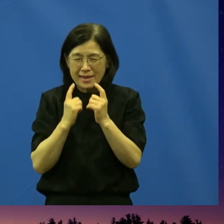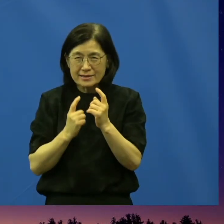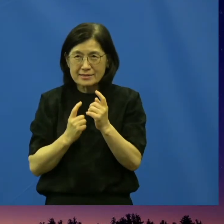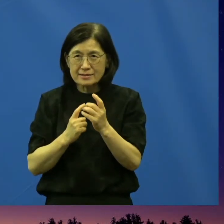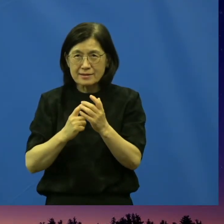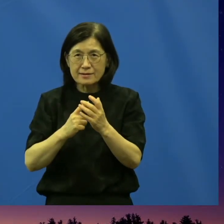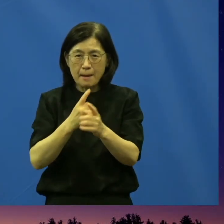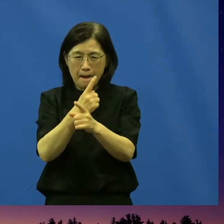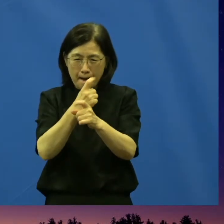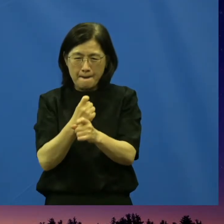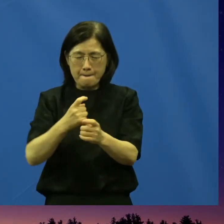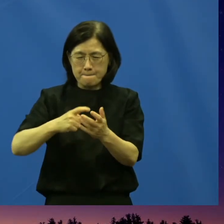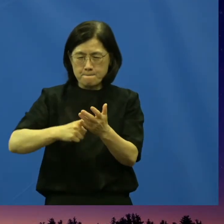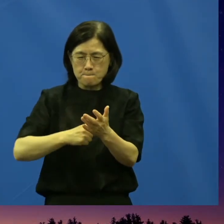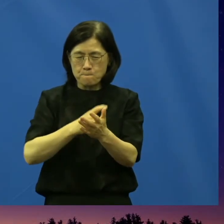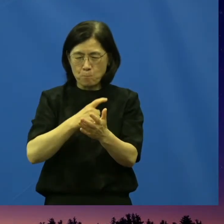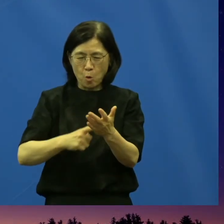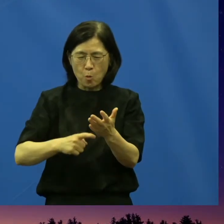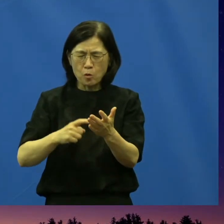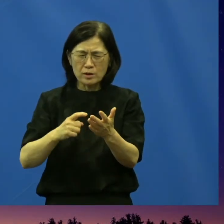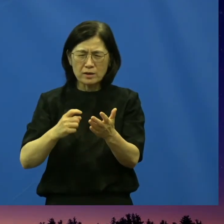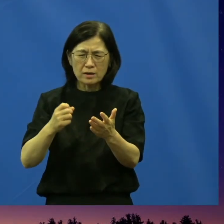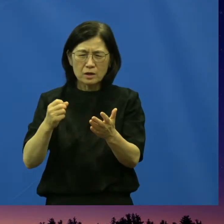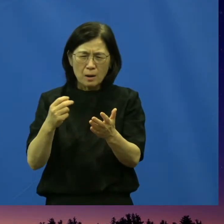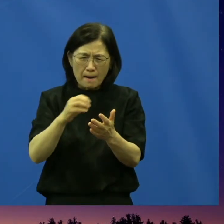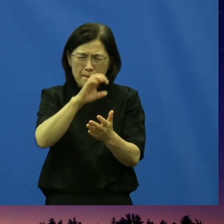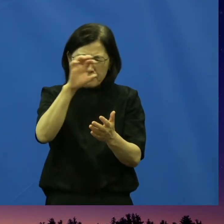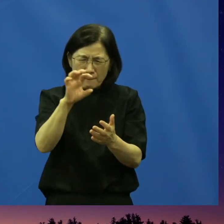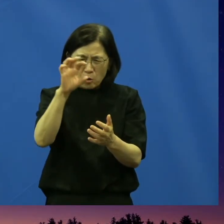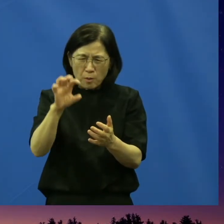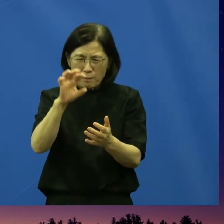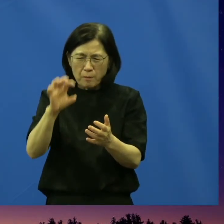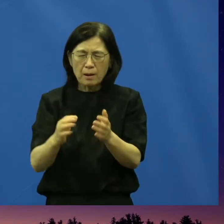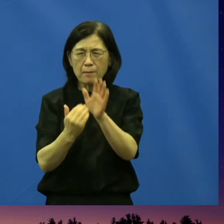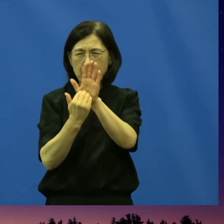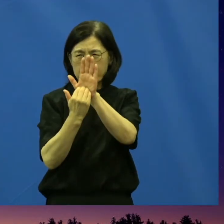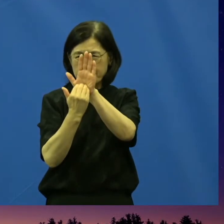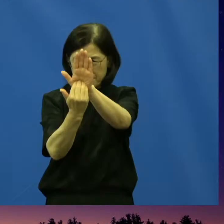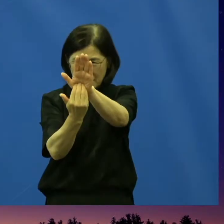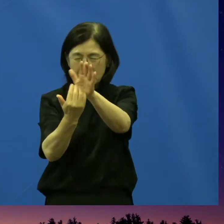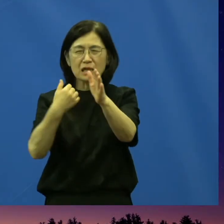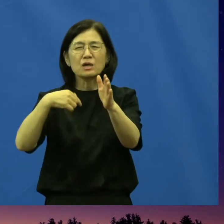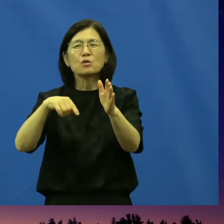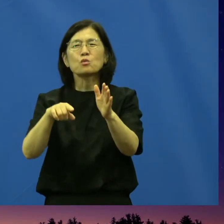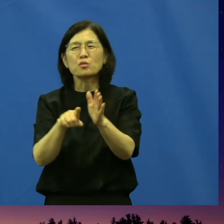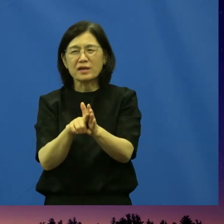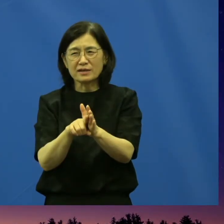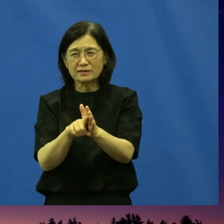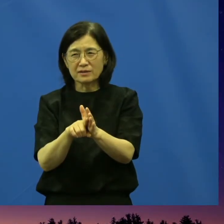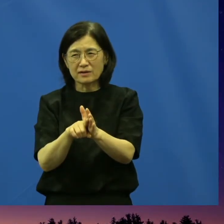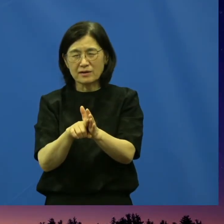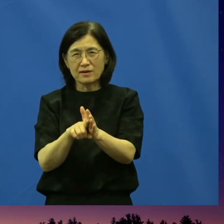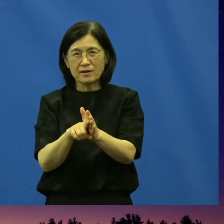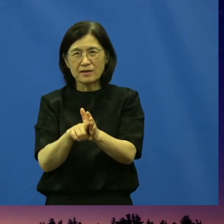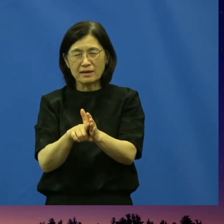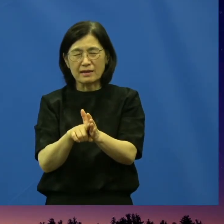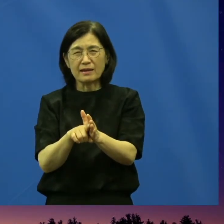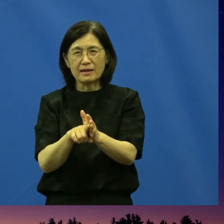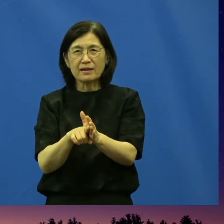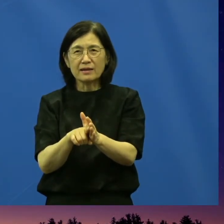보복의 악순환이 일어나는 거죠. 예. 그래서 이런 인류 역사의 보복의